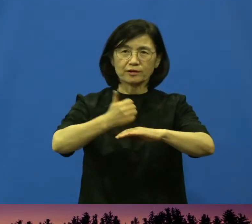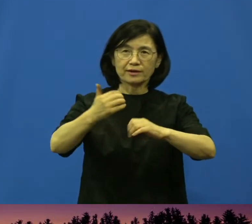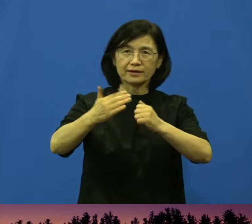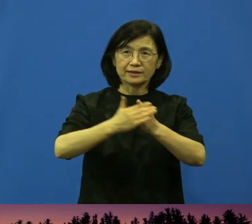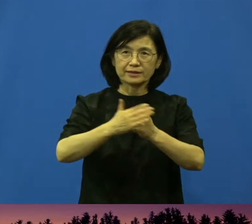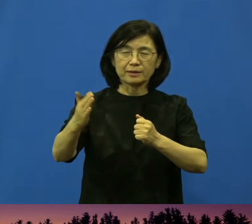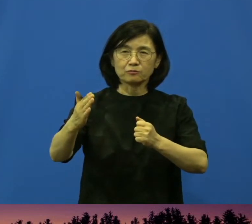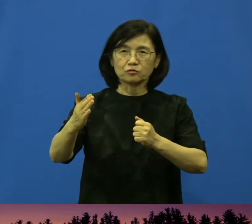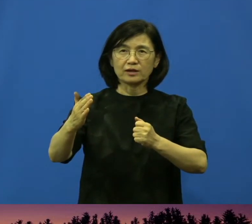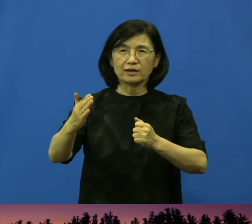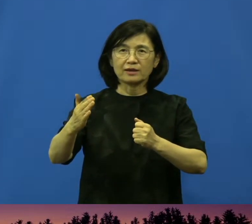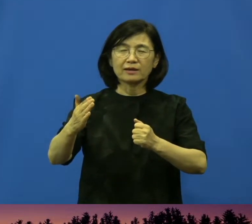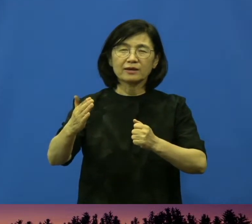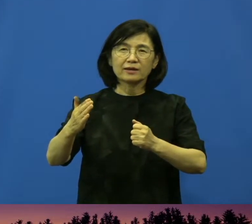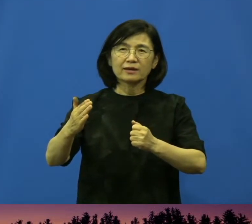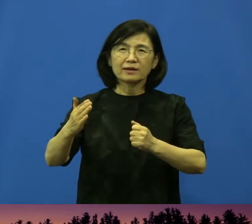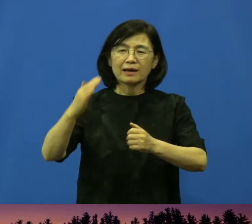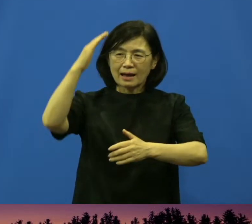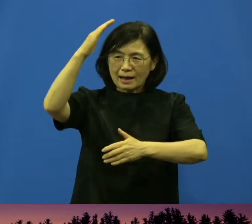심장을 겨누고 있어요.